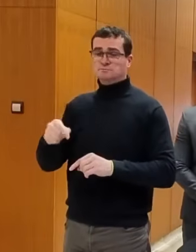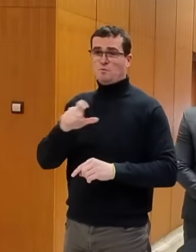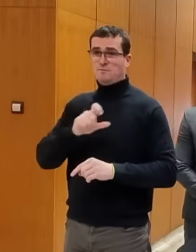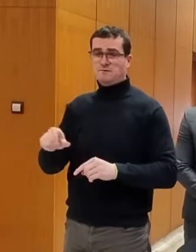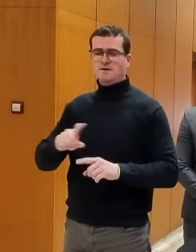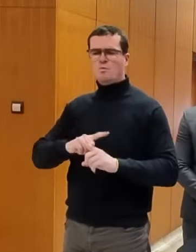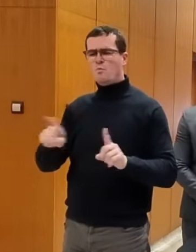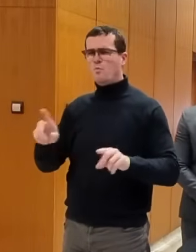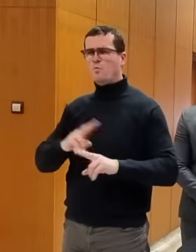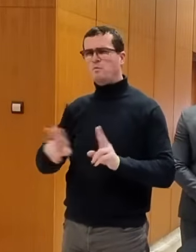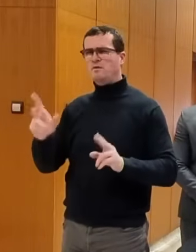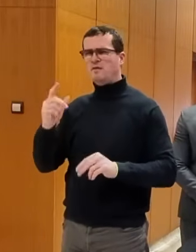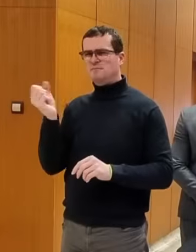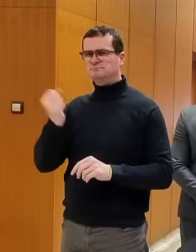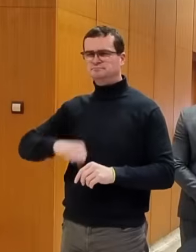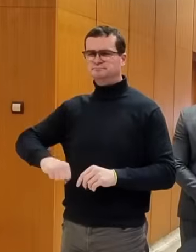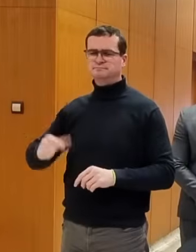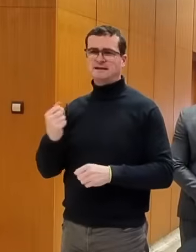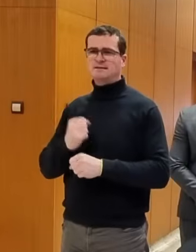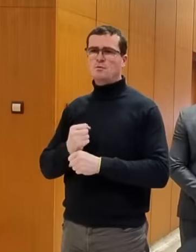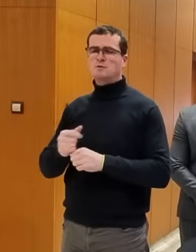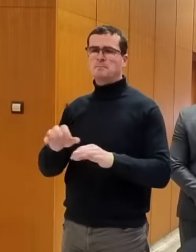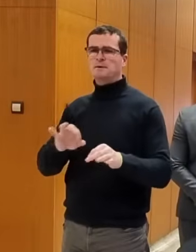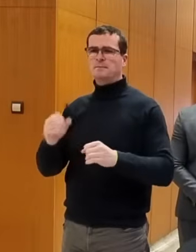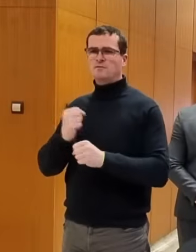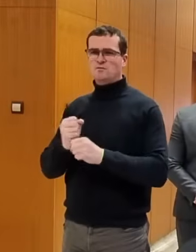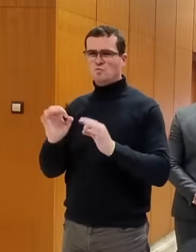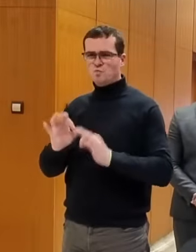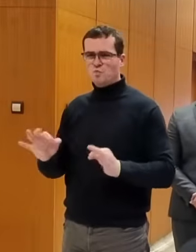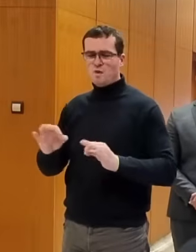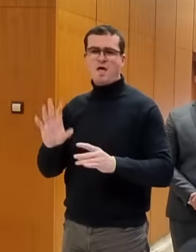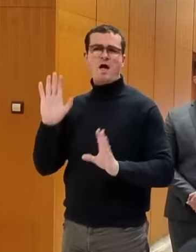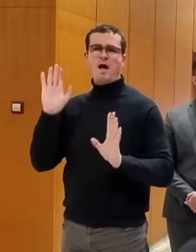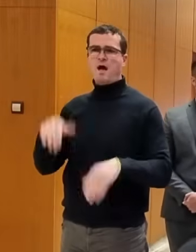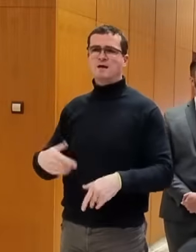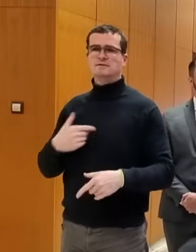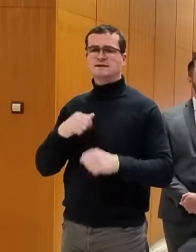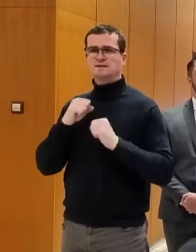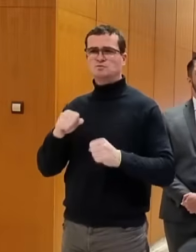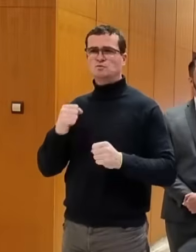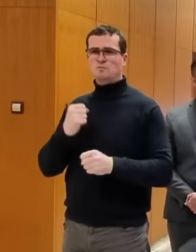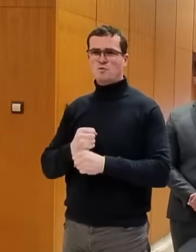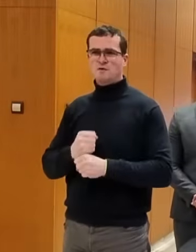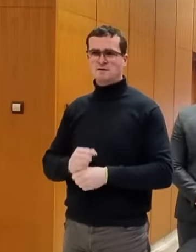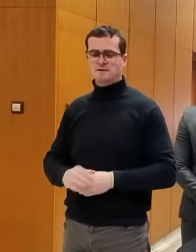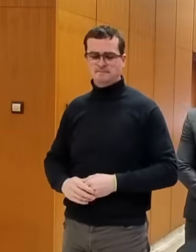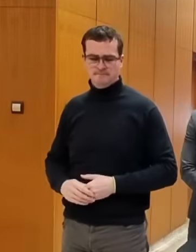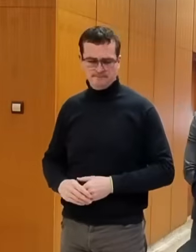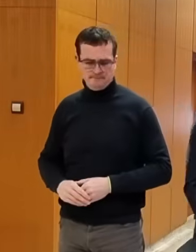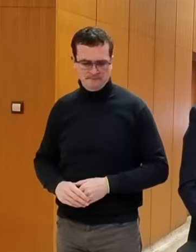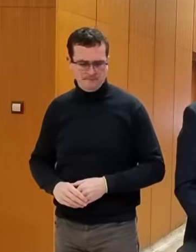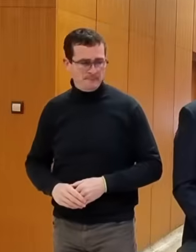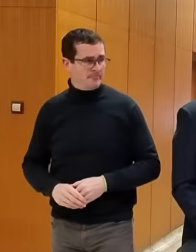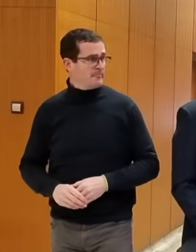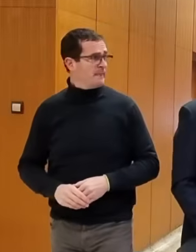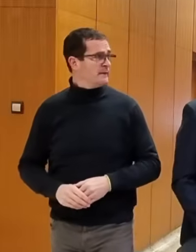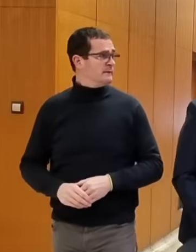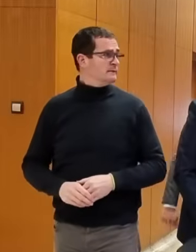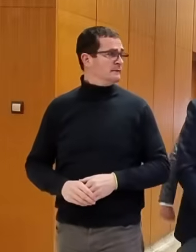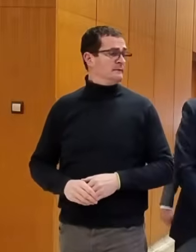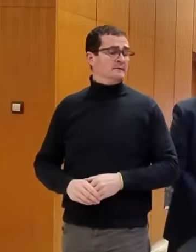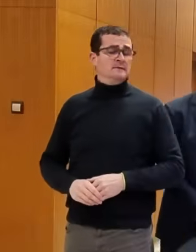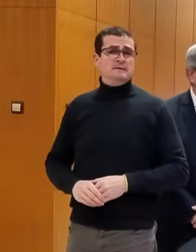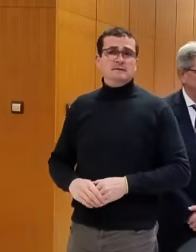obvinených, sa úplne ignorovali, nevykonávali sa tak v prípravnom konaní a potom teda ani v súdnom konaní. Ale pán podpredseda ešte chcel niečo